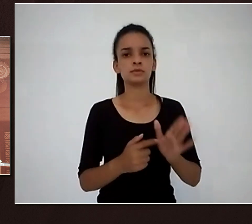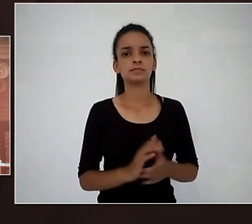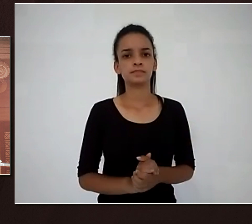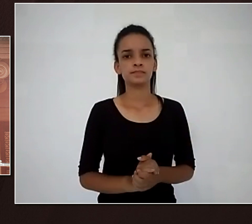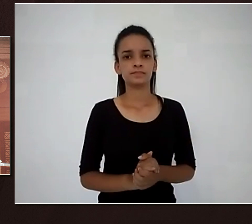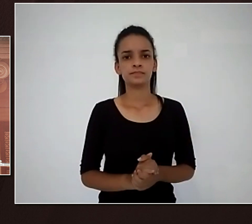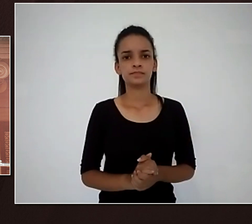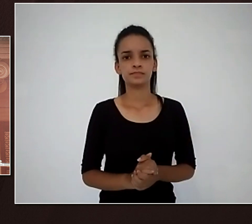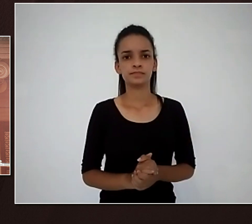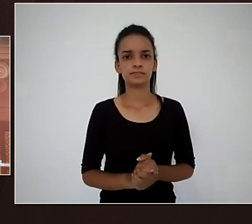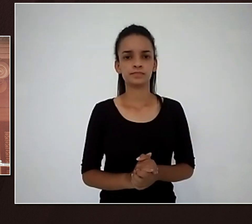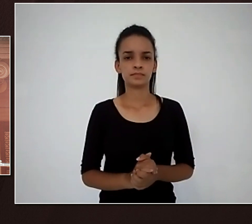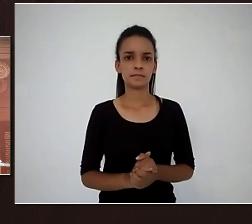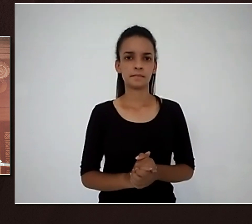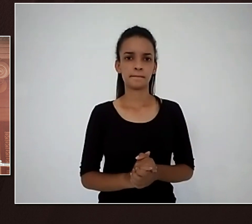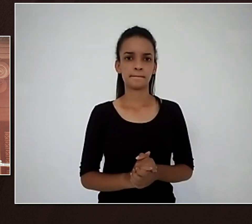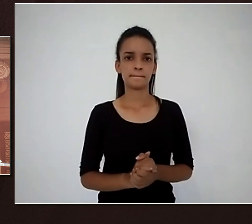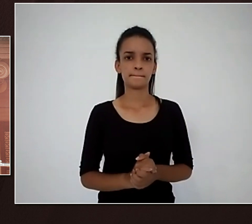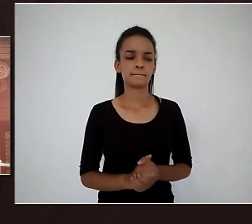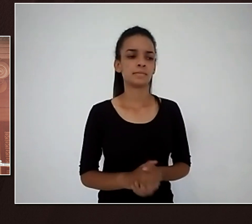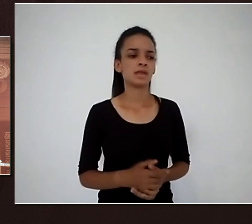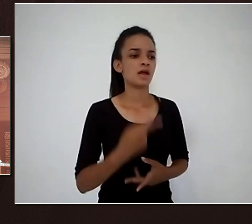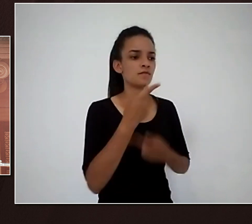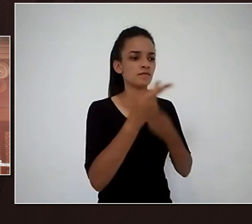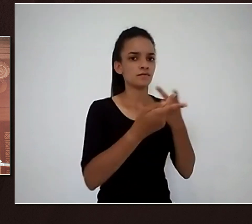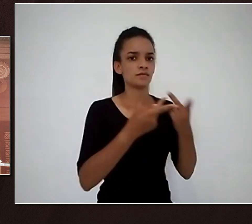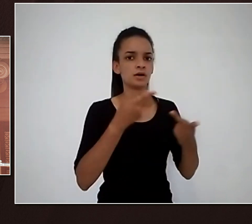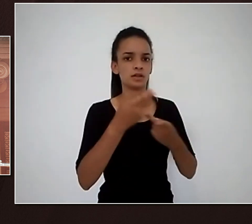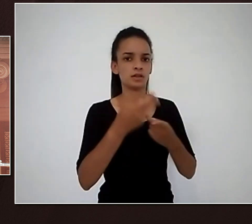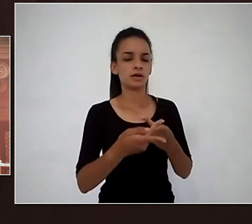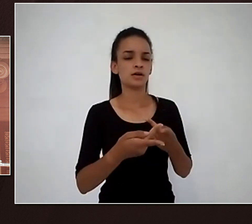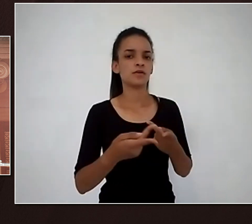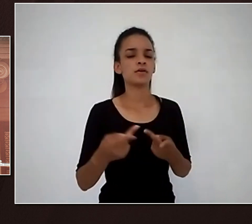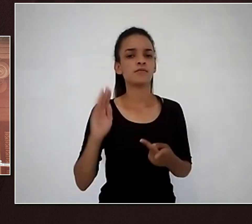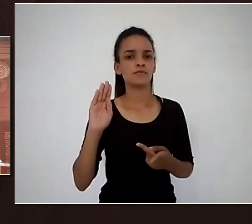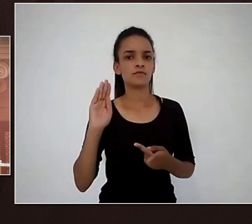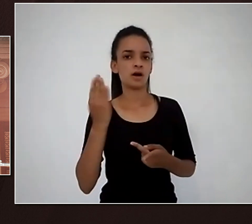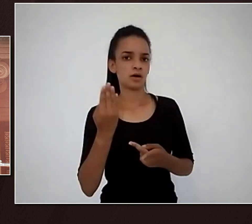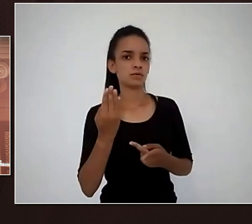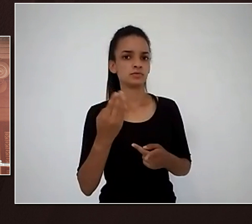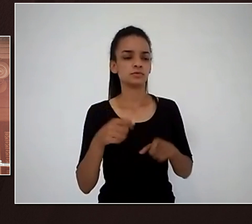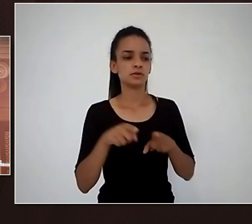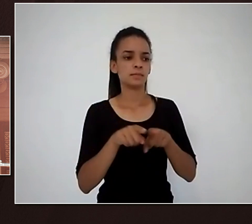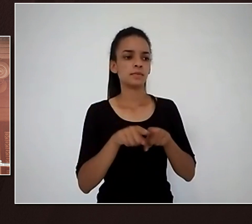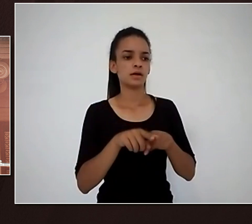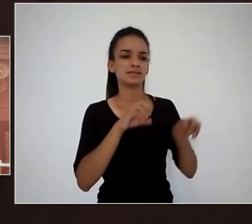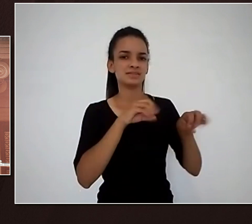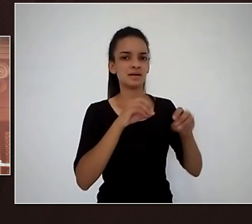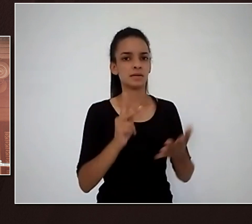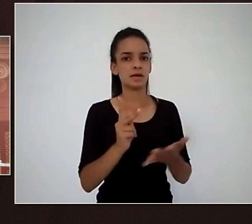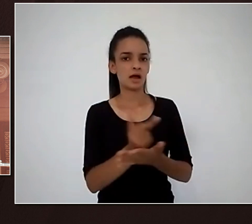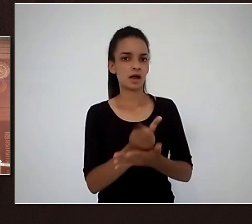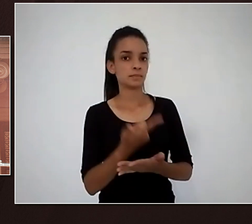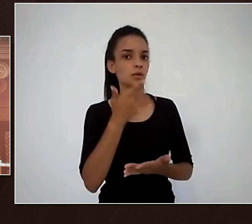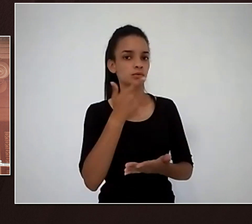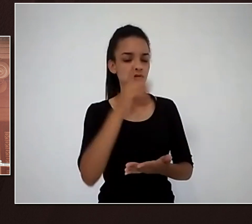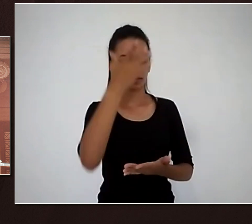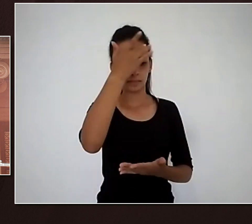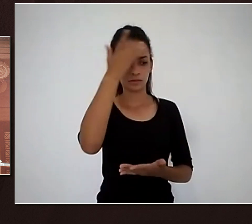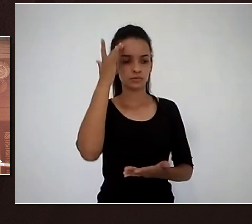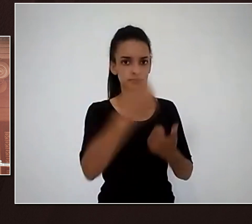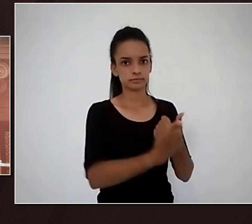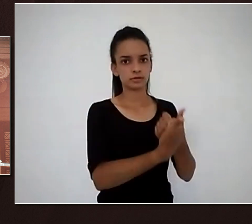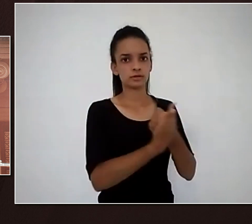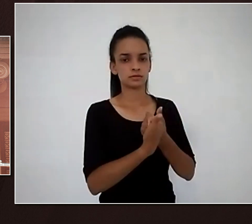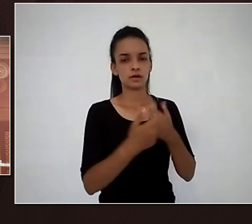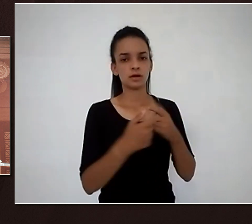malignas para obter seguidores, 1 Timóteo 6:4 a 5, 2 Timóteo 2:23 e